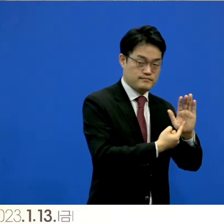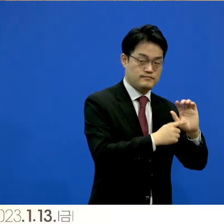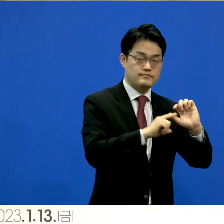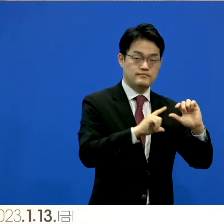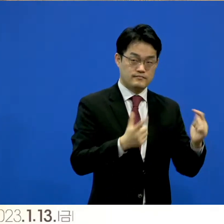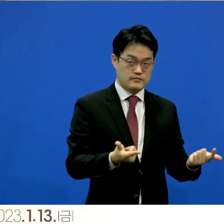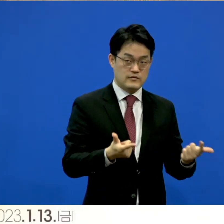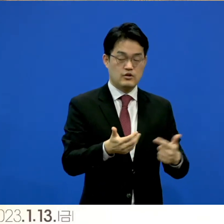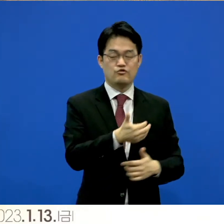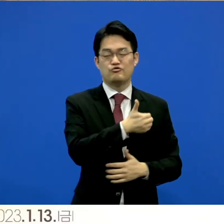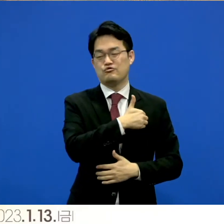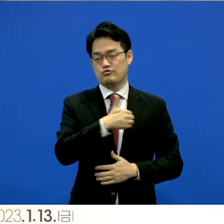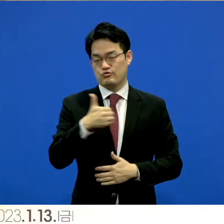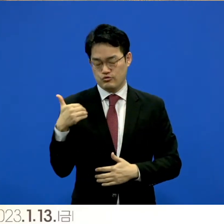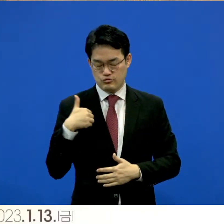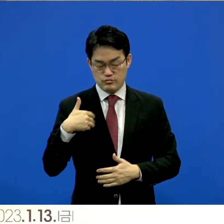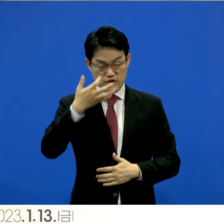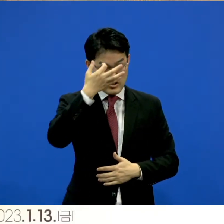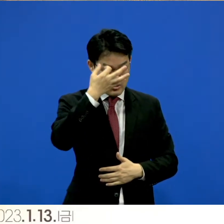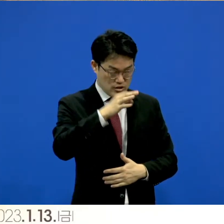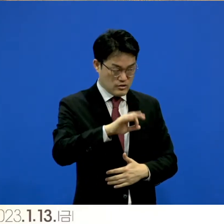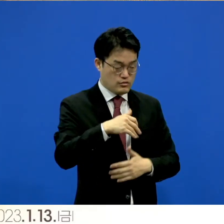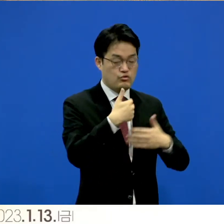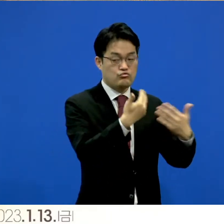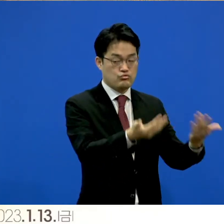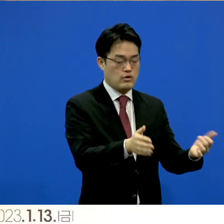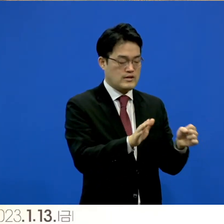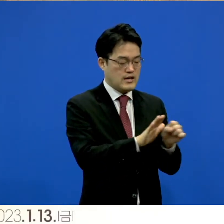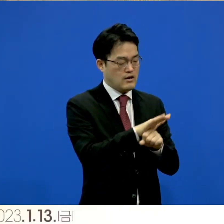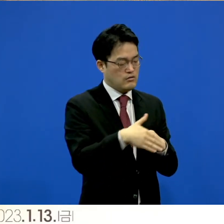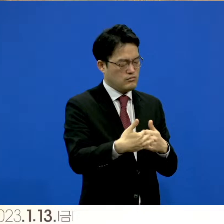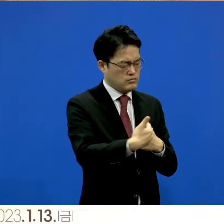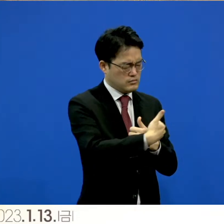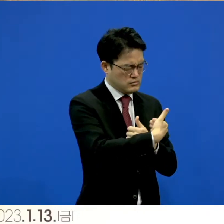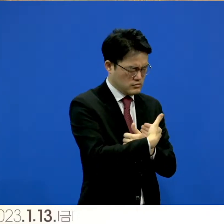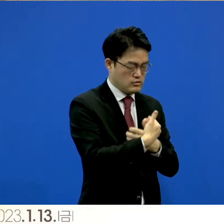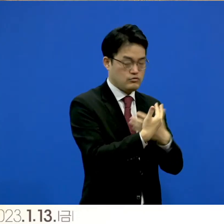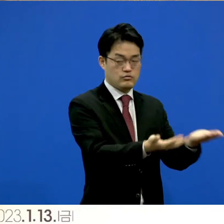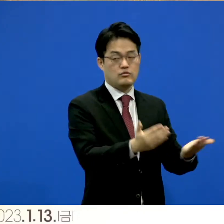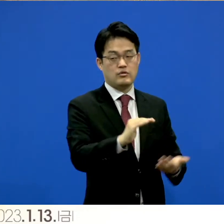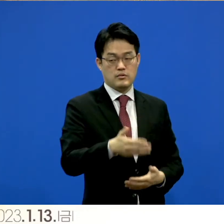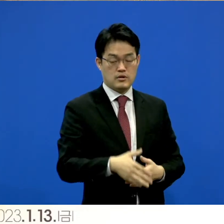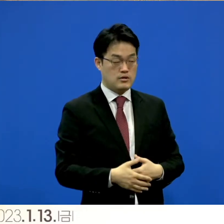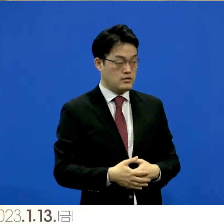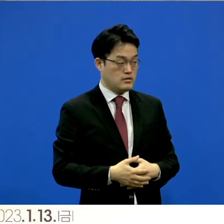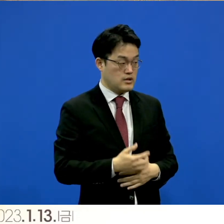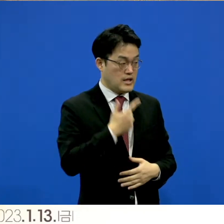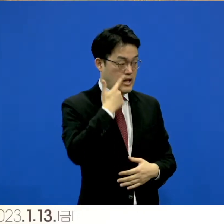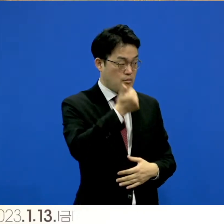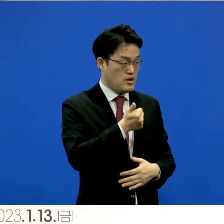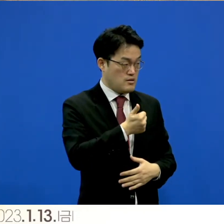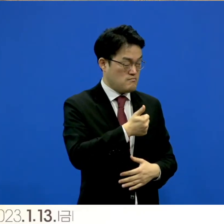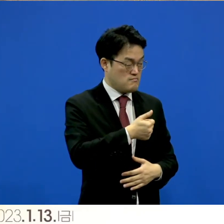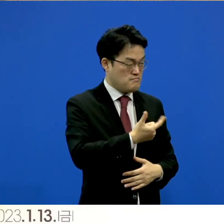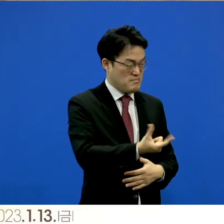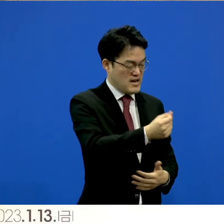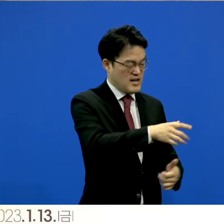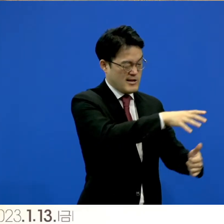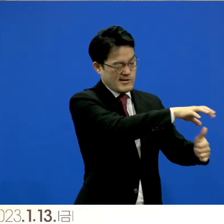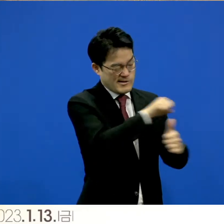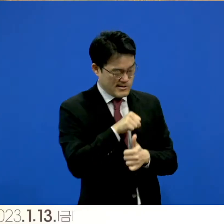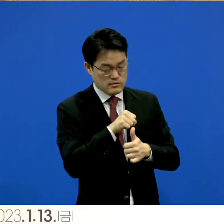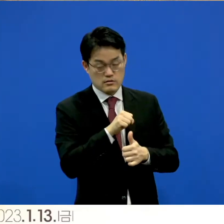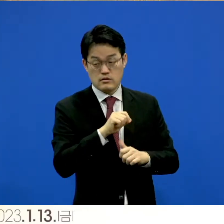그를 충분히 인정해 줘야 되죠. 그를 아버지에게로 빨리 기속시켜 버리려고 하면 위험합니다. 겉은